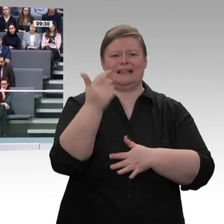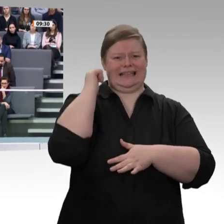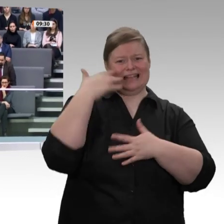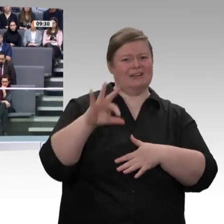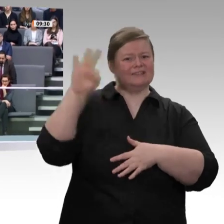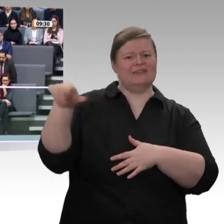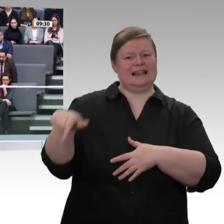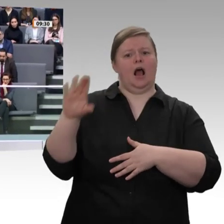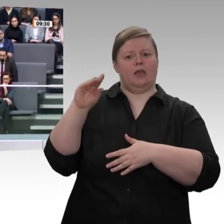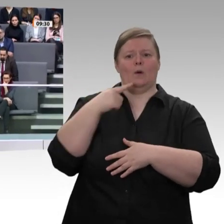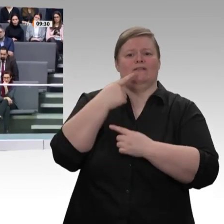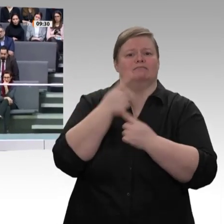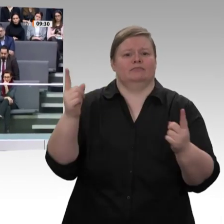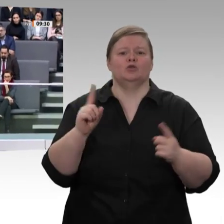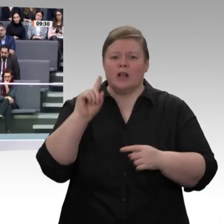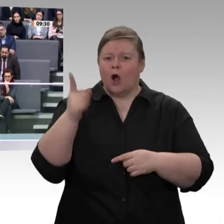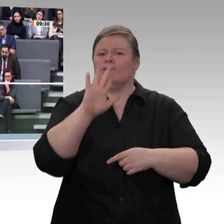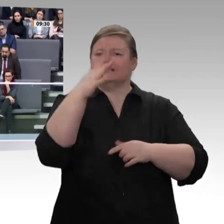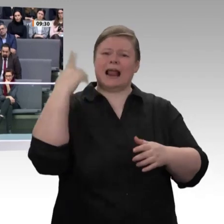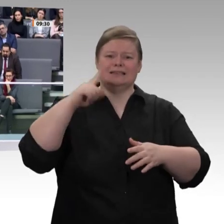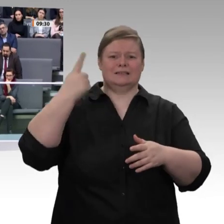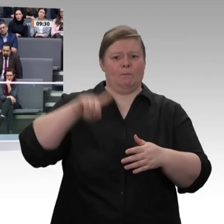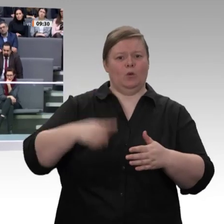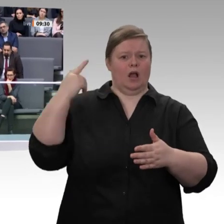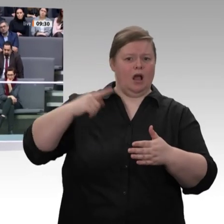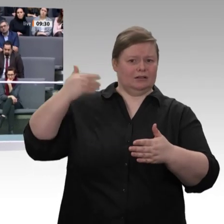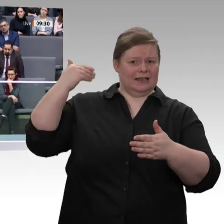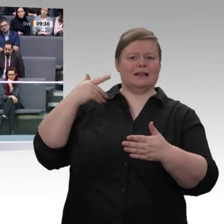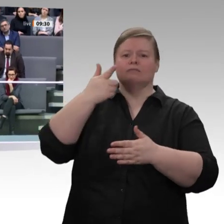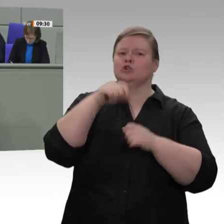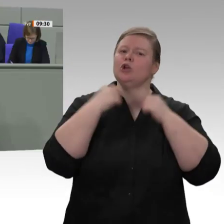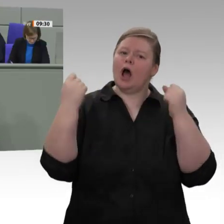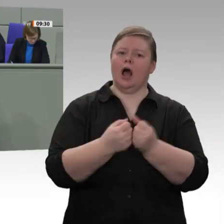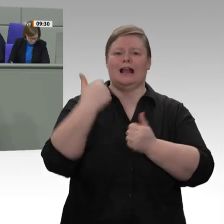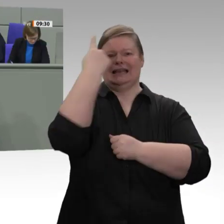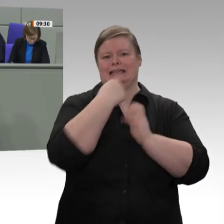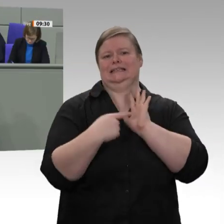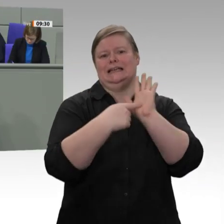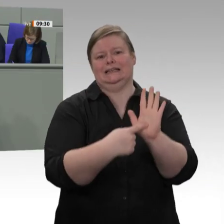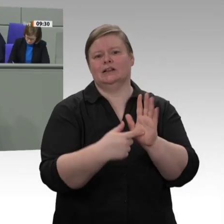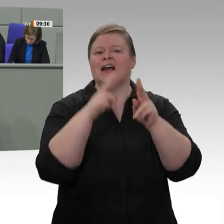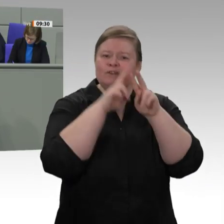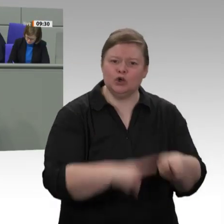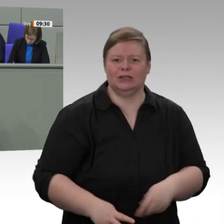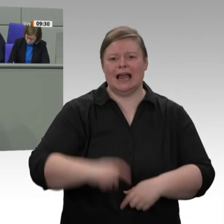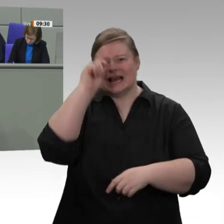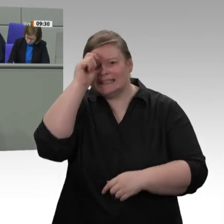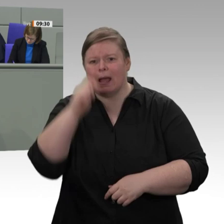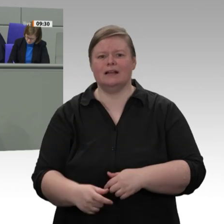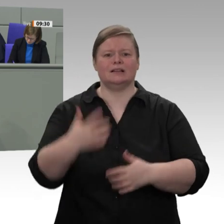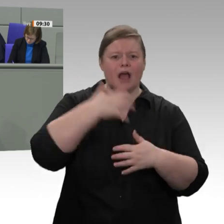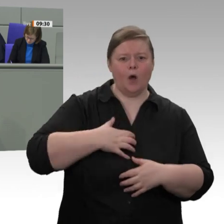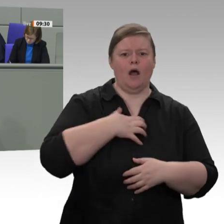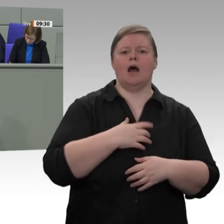Und meine Damen und Herren, was in Hanau passiert ist, ist mehr als Totschlag. Wir müssen es aussprechen.